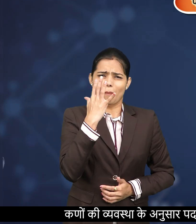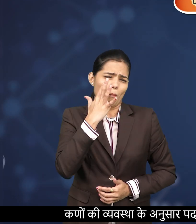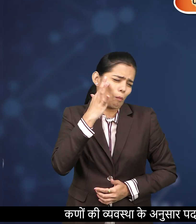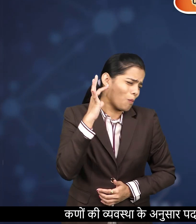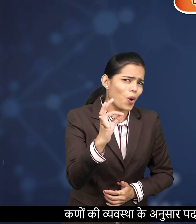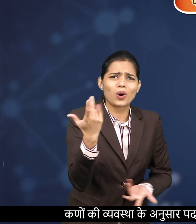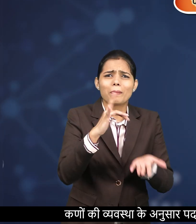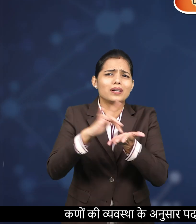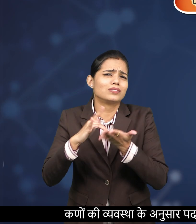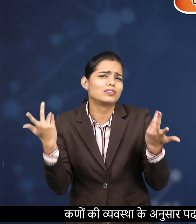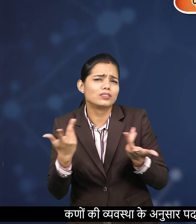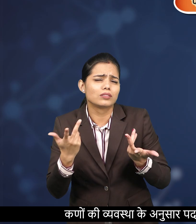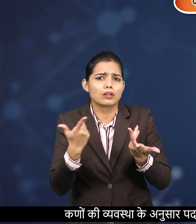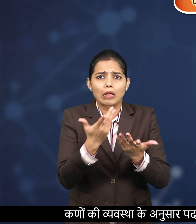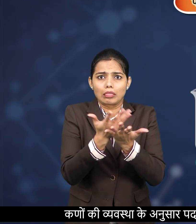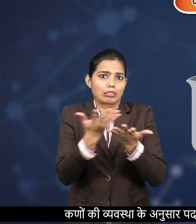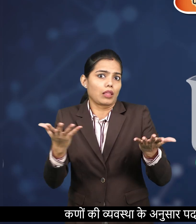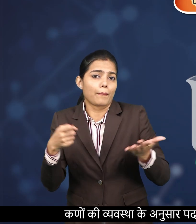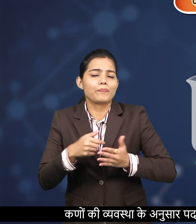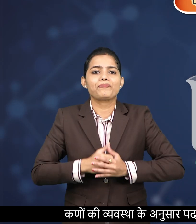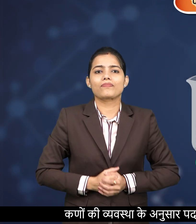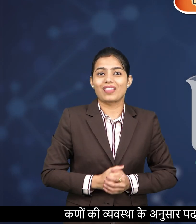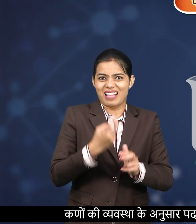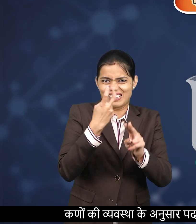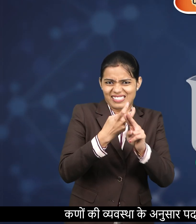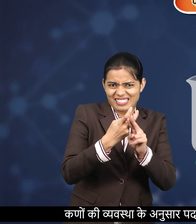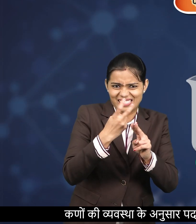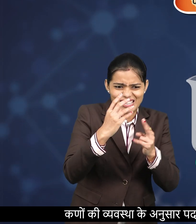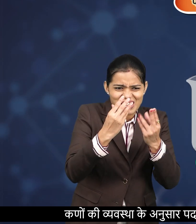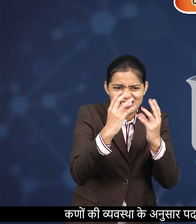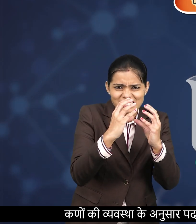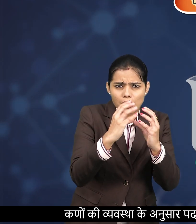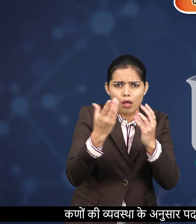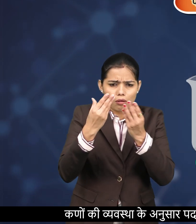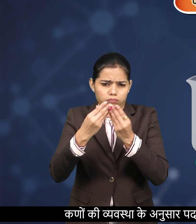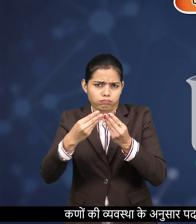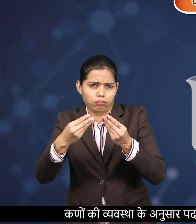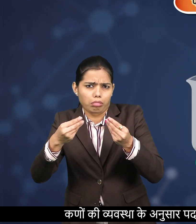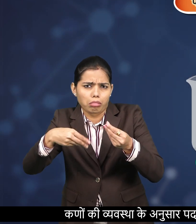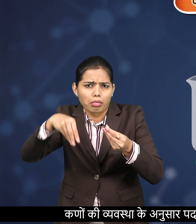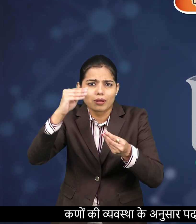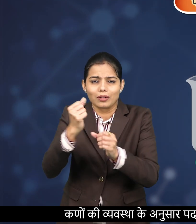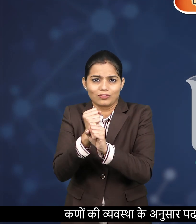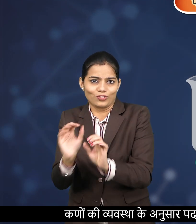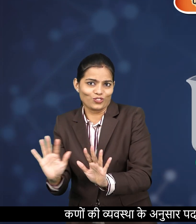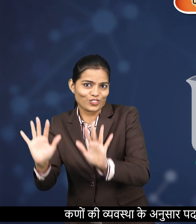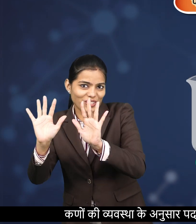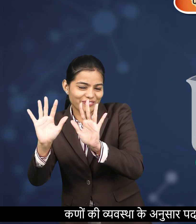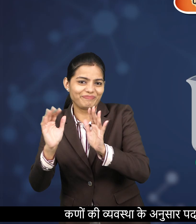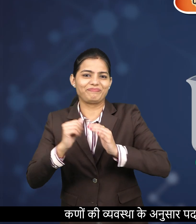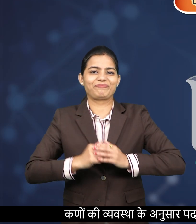कणों के व्यवस्था के अनुसार पदार्थ विभिन्न अवस्थाओं में होते हैं: ठोस, द्रव, गैस।